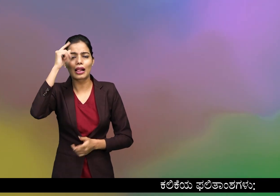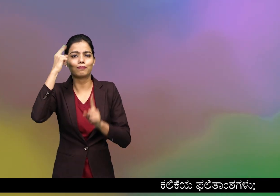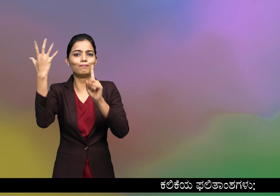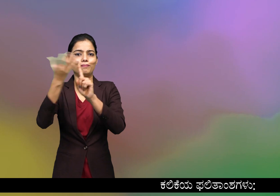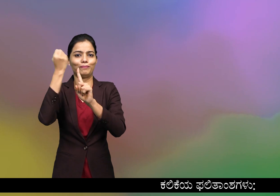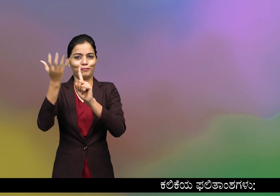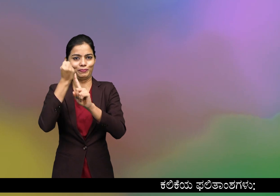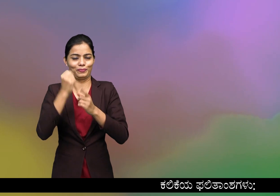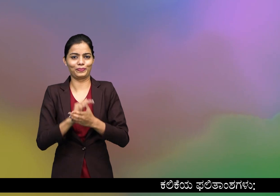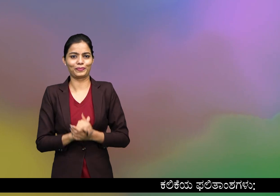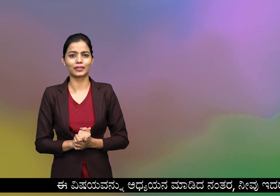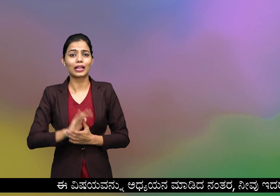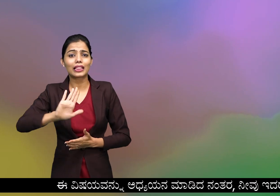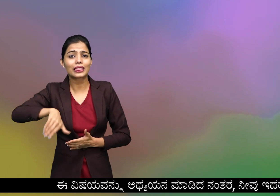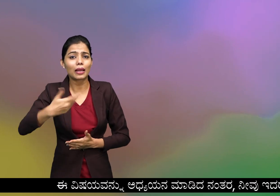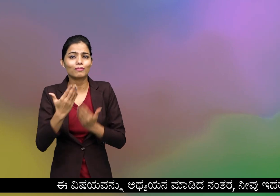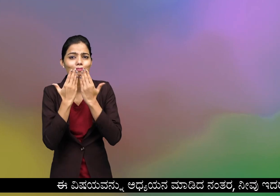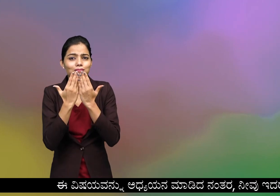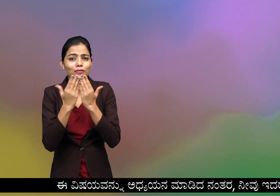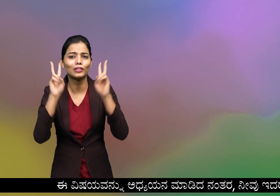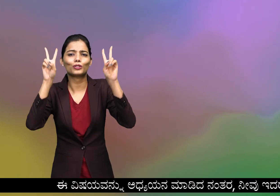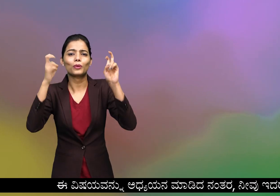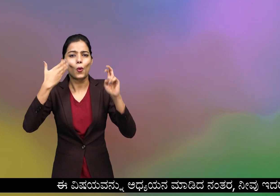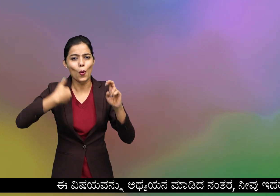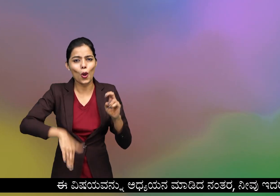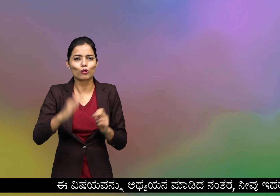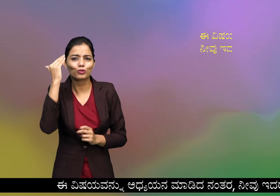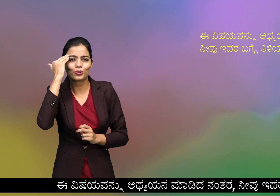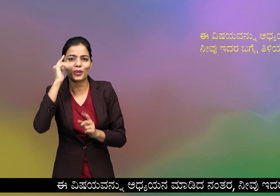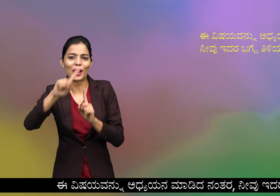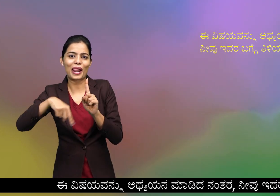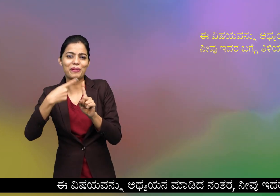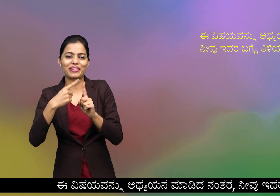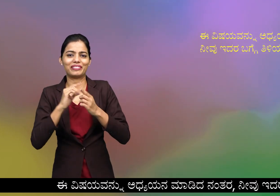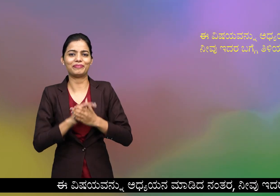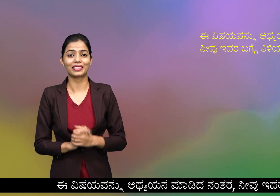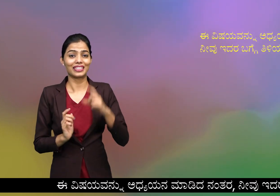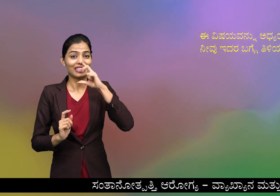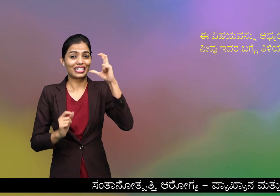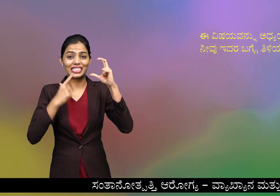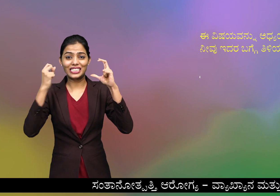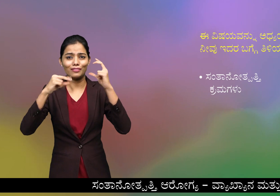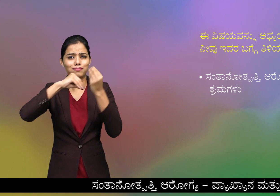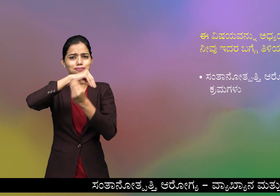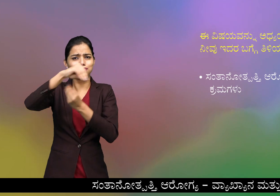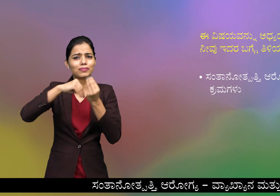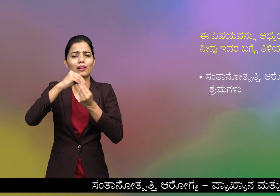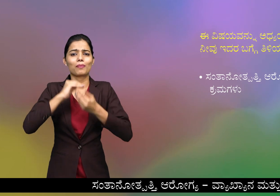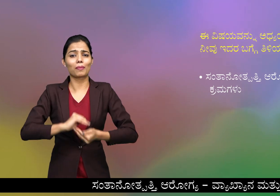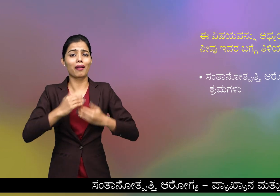ಕಲಿಕೆಯ ಫಲಿತಾಂಶಗಳು ಈ ವಿಷಯವನ್ನ ಅಧ್ಯಯನ ಮಾಡಿದ ನಂತರ ಇದ್ರ ಬಗ್ಗೆ ನಿಮ್ಗೆ ಗೊತ್ತಾಗುತ್ತೆ. ಸಂತಾನೋತ್ಪತ್ತಿ ಆರೋಗ್ಯ ವ್ಯಾಖ್ಯಾನ